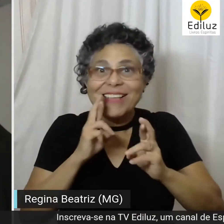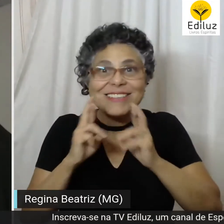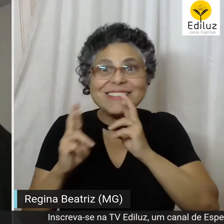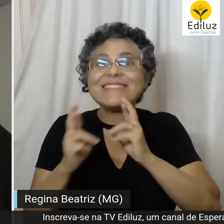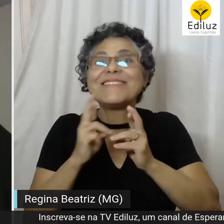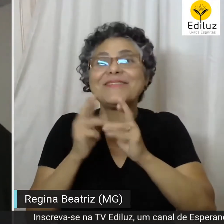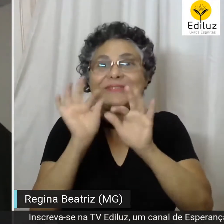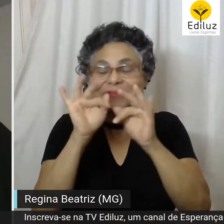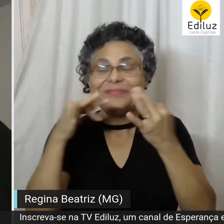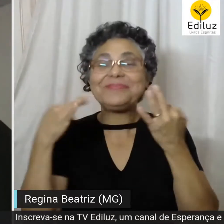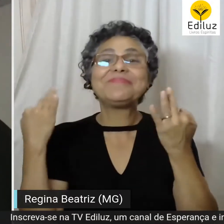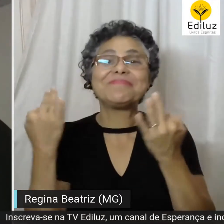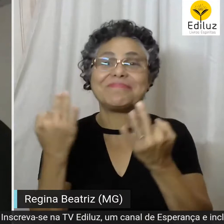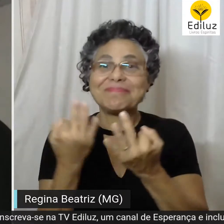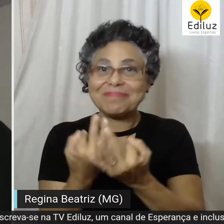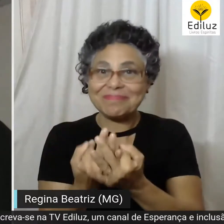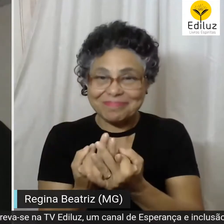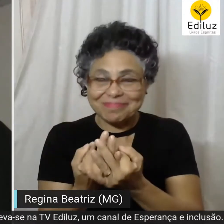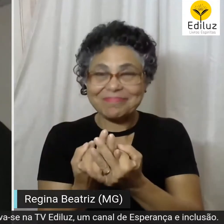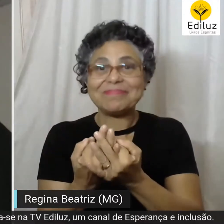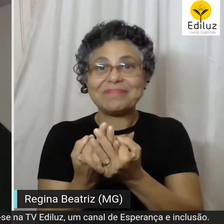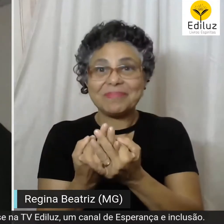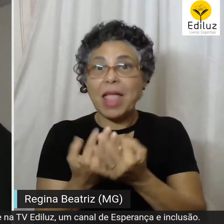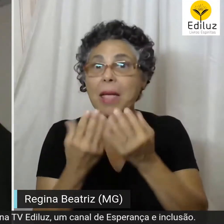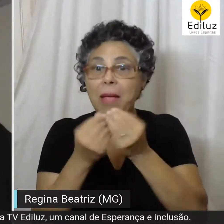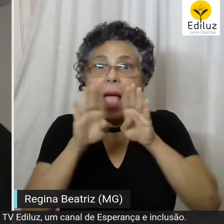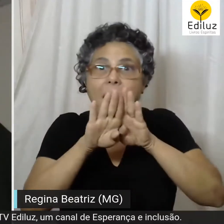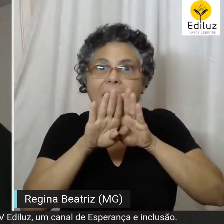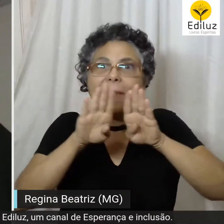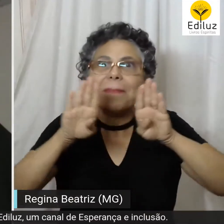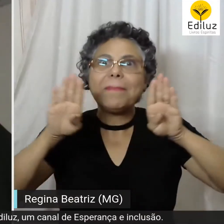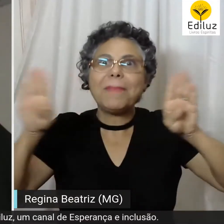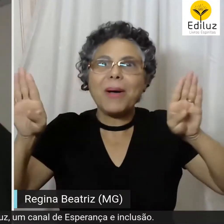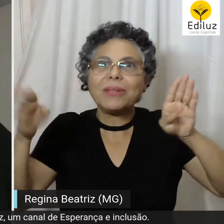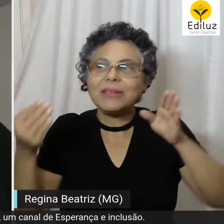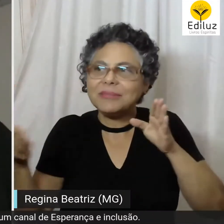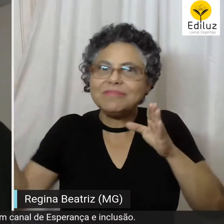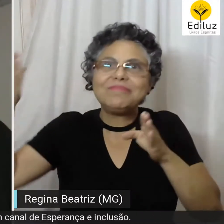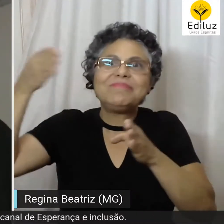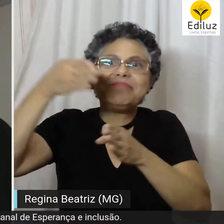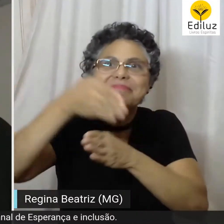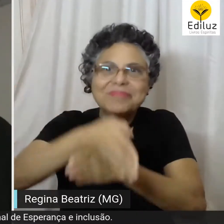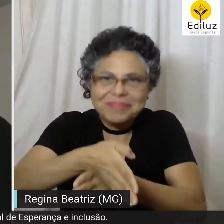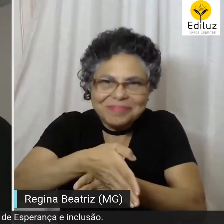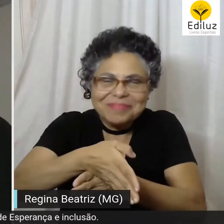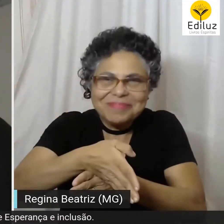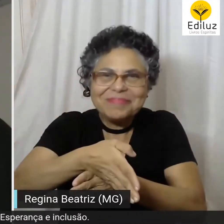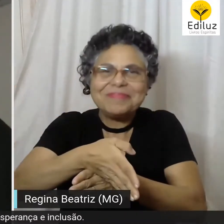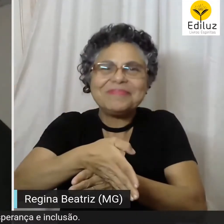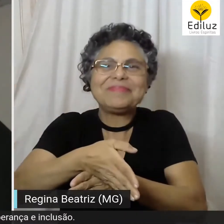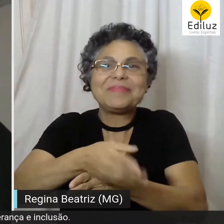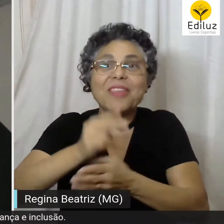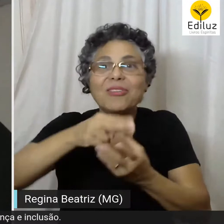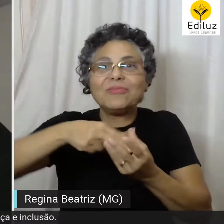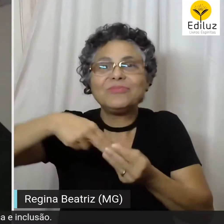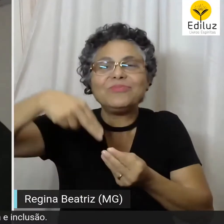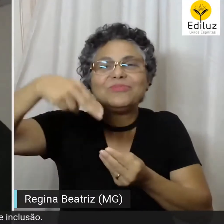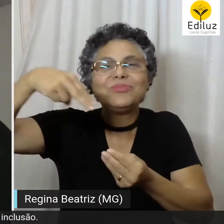e são as portas de ingresso dos espíritos nos